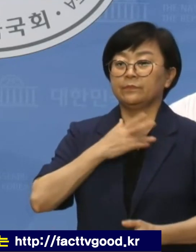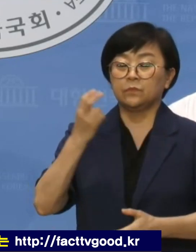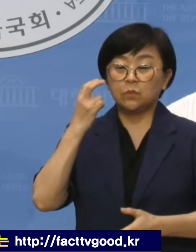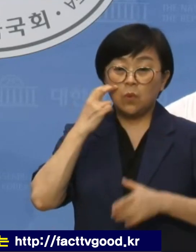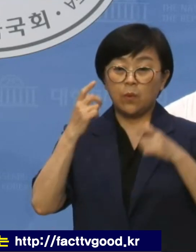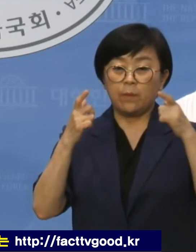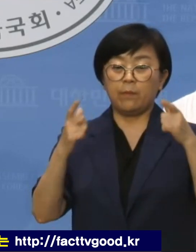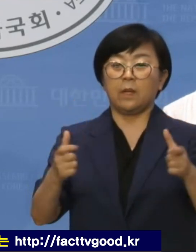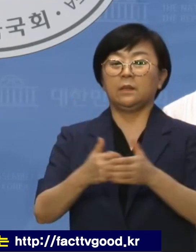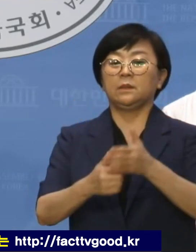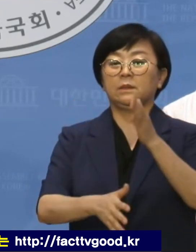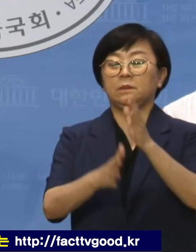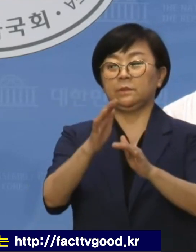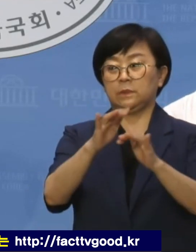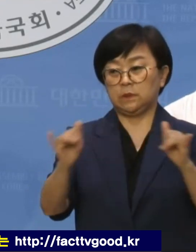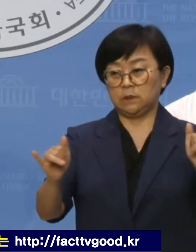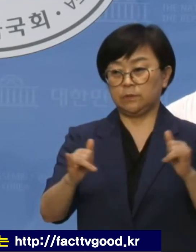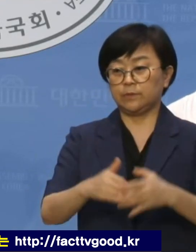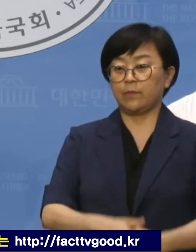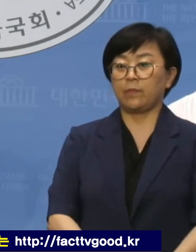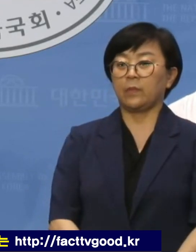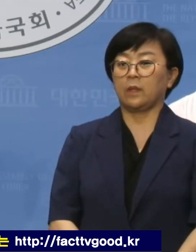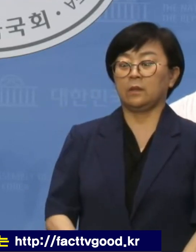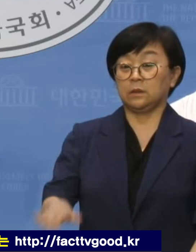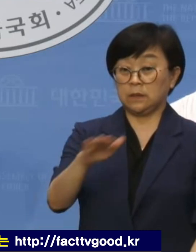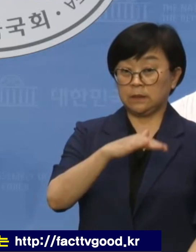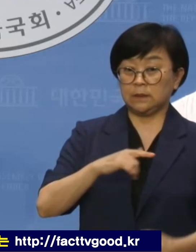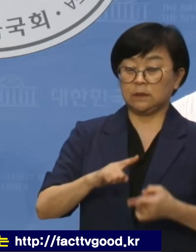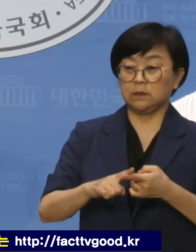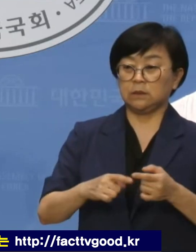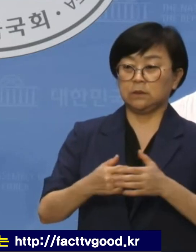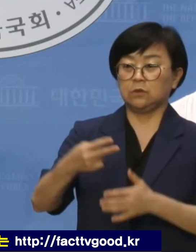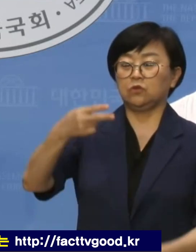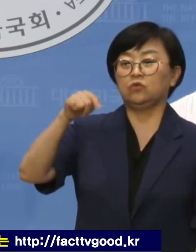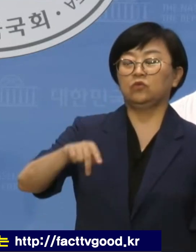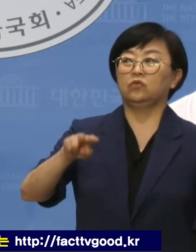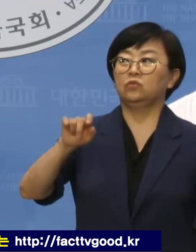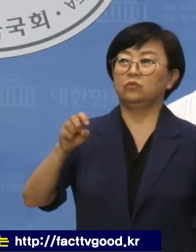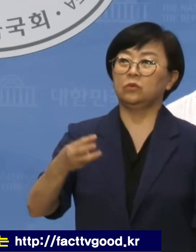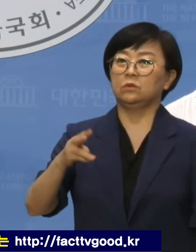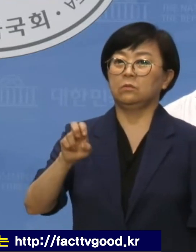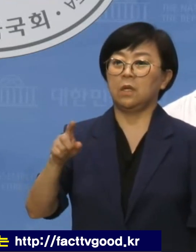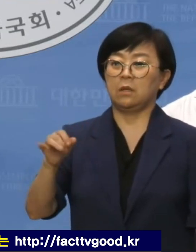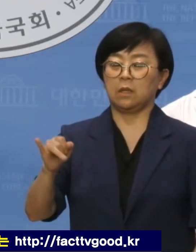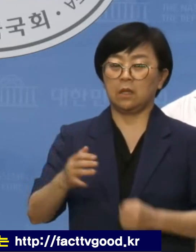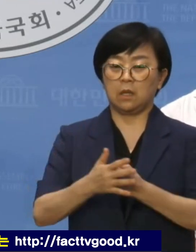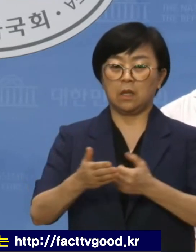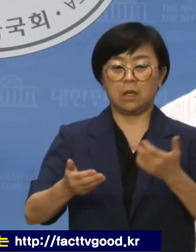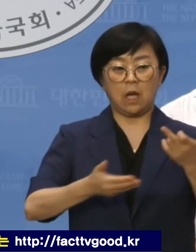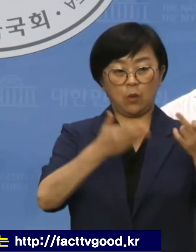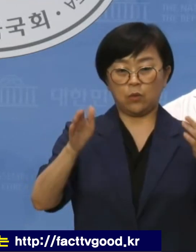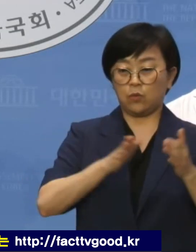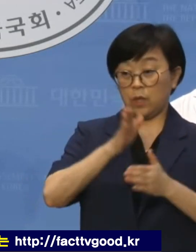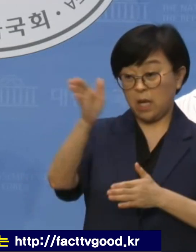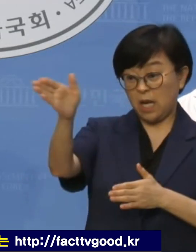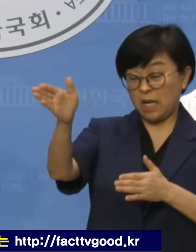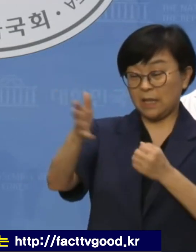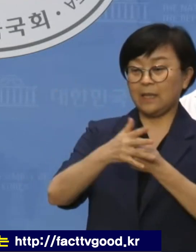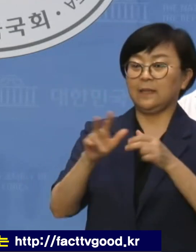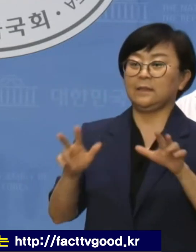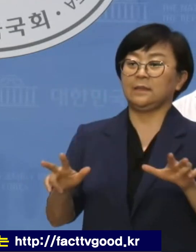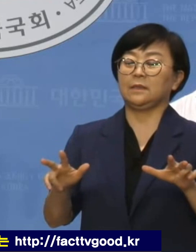송파 시민들에게는 저희들이 두물머리라든지 또 강원도 쪽으로 가는데